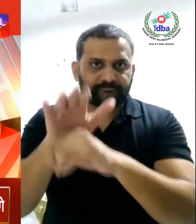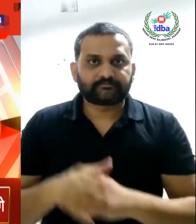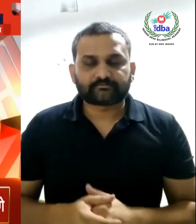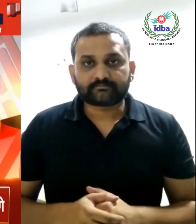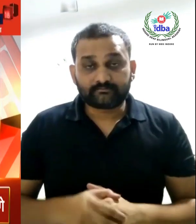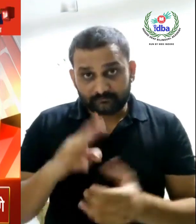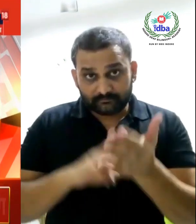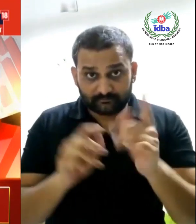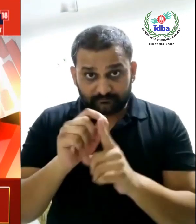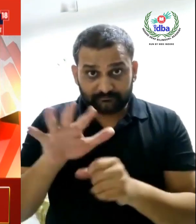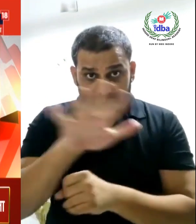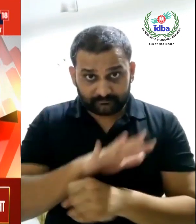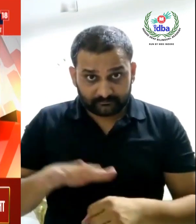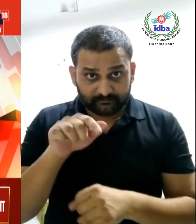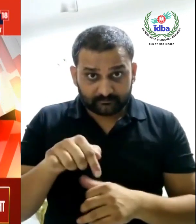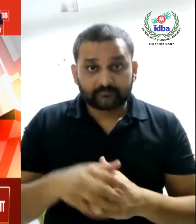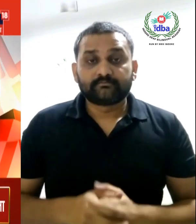प्रदेश में